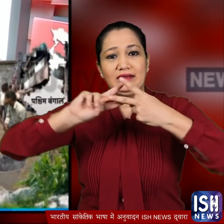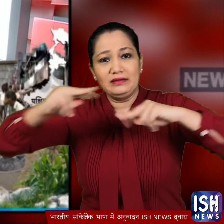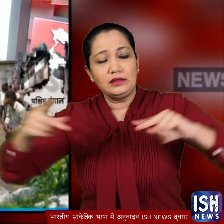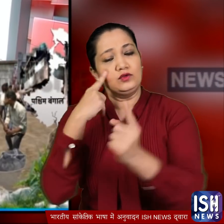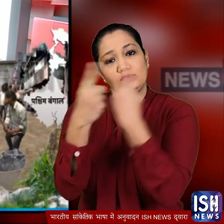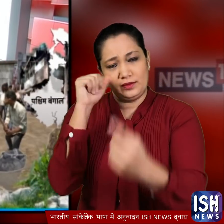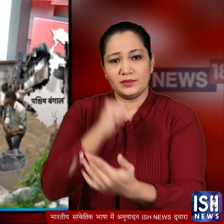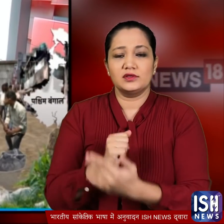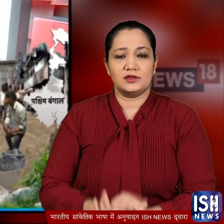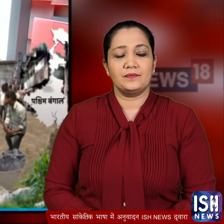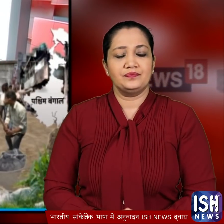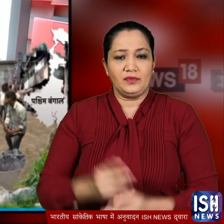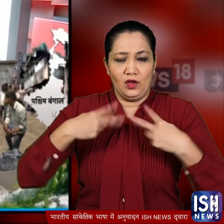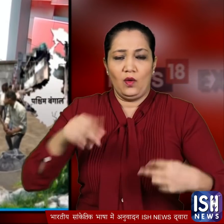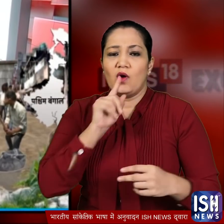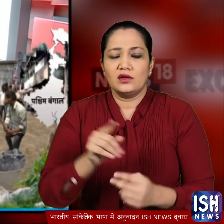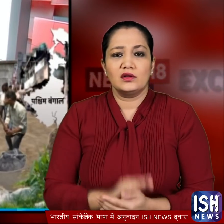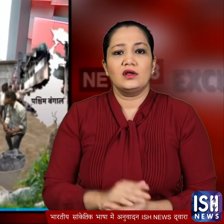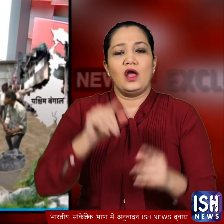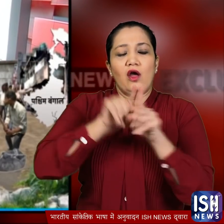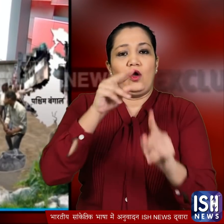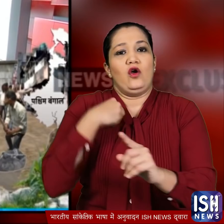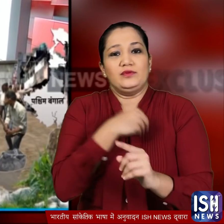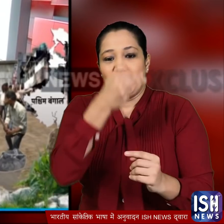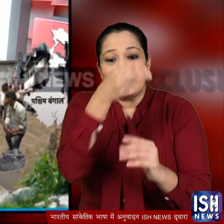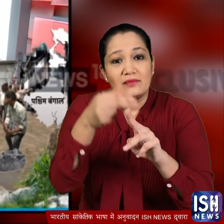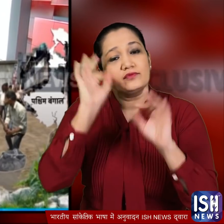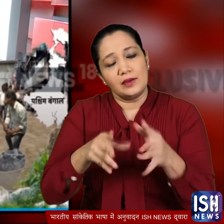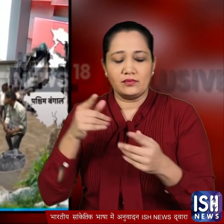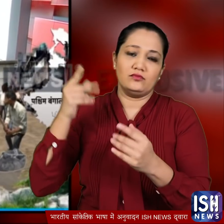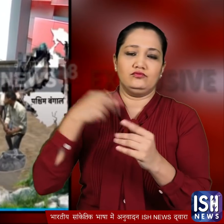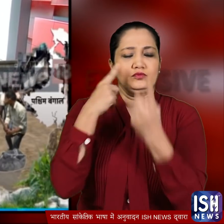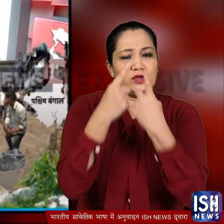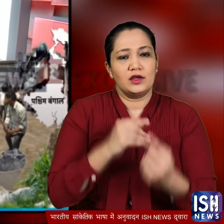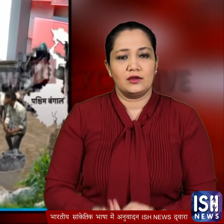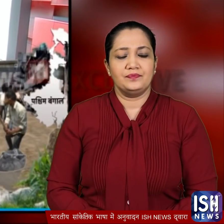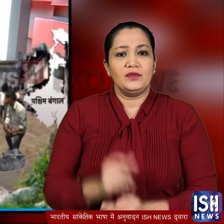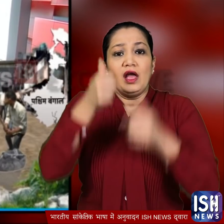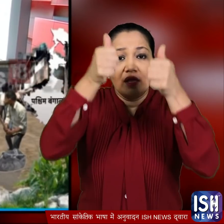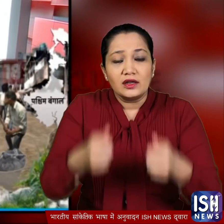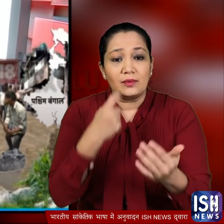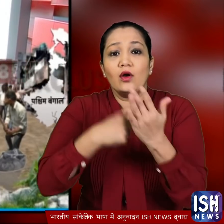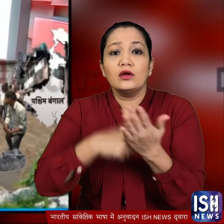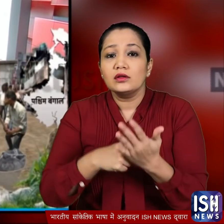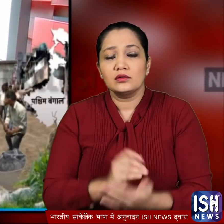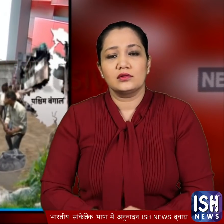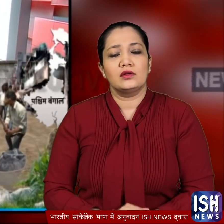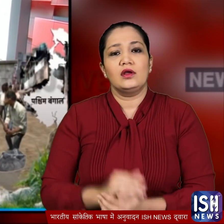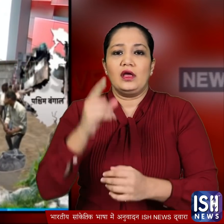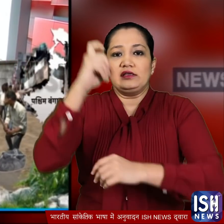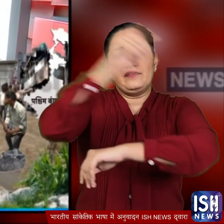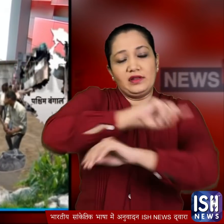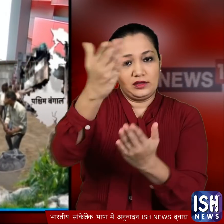कोर्ट के आदेश के मुताबिक ये डीएनए टेस्ट कमांड हॉस्पिटल में कराया जाएगा, जिसकी रिपोर्ट 7 दिन के